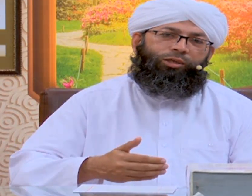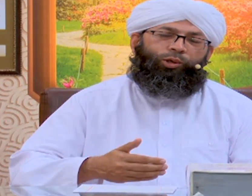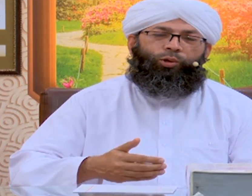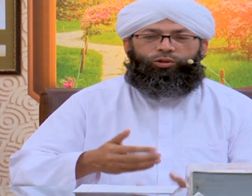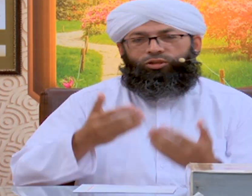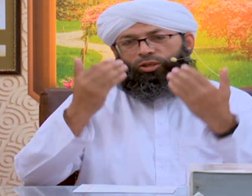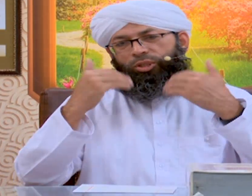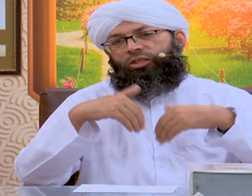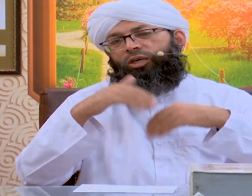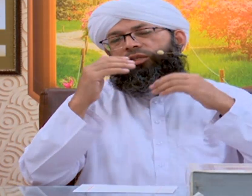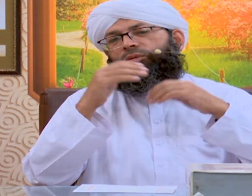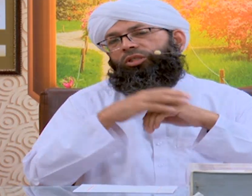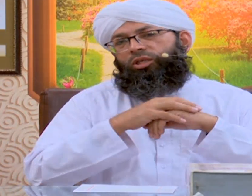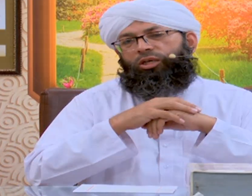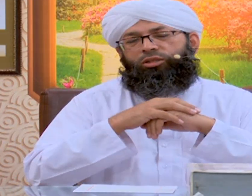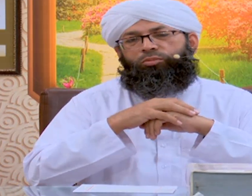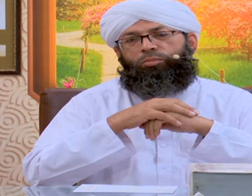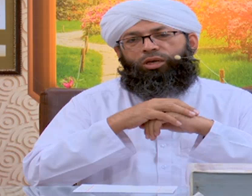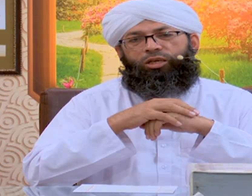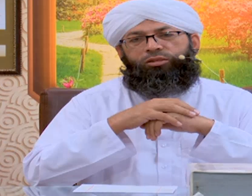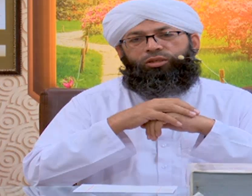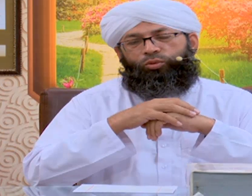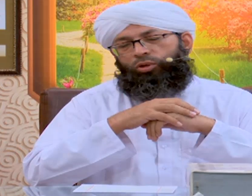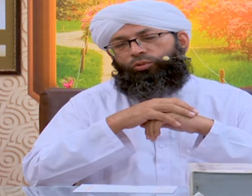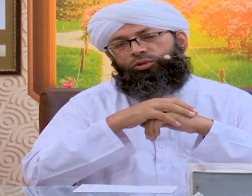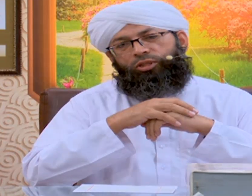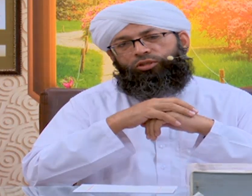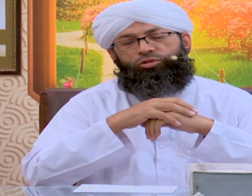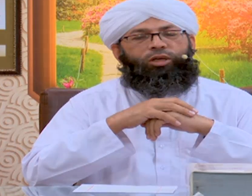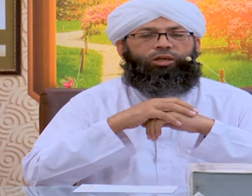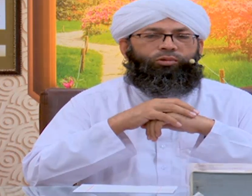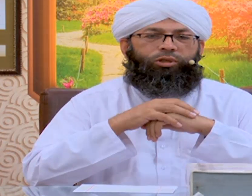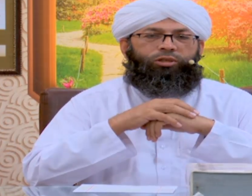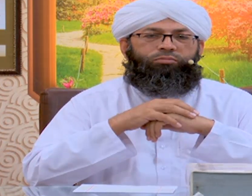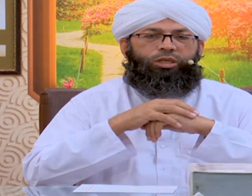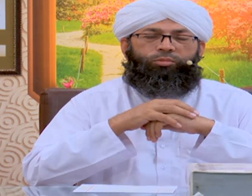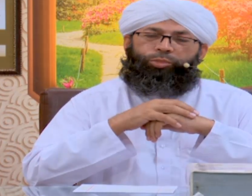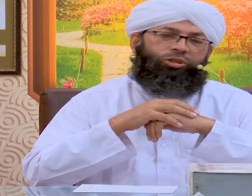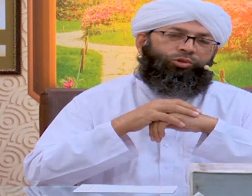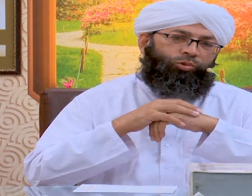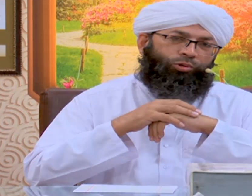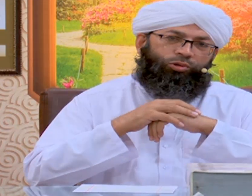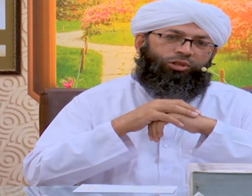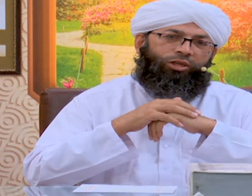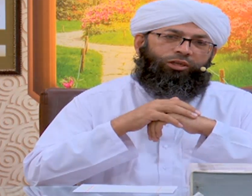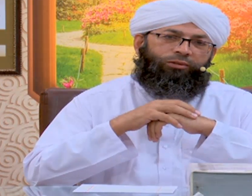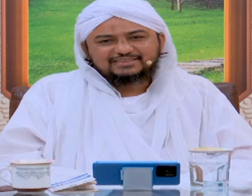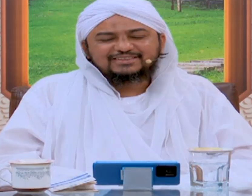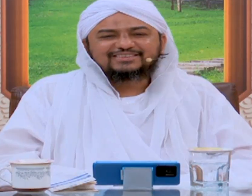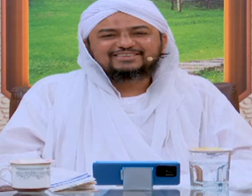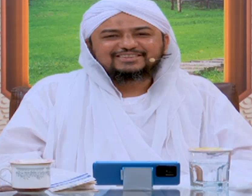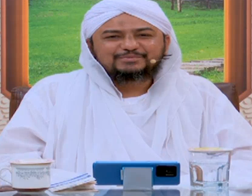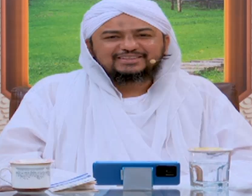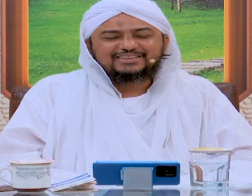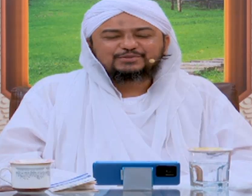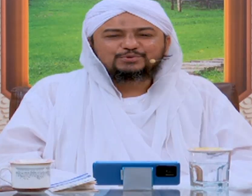گے اور جتنا بد نگاہی سے بچنے کا اہتمام کرنے کا ذہن ہوگا اسی قدر انشاءاللہ الکریم بچت کی صورتیں ہوتی رہیں گی.